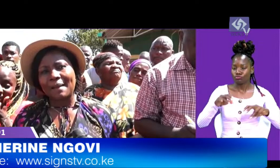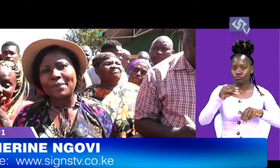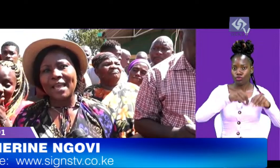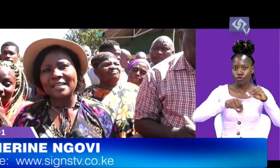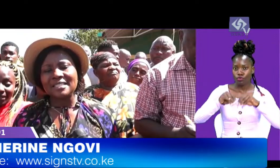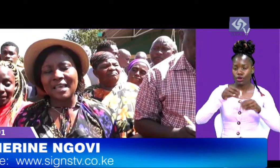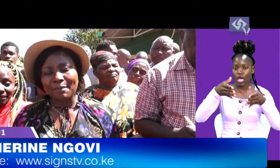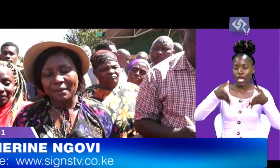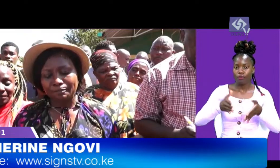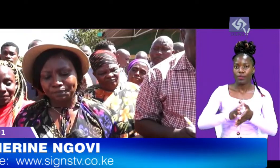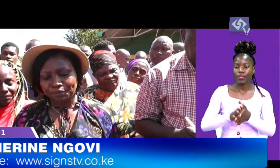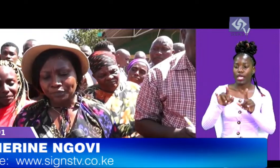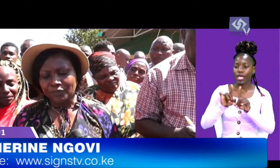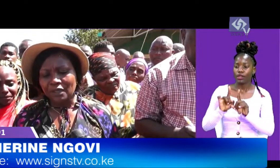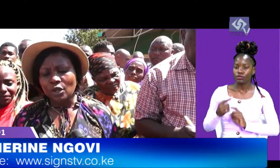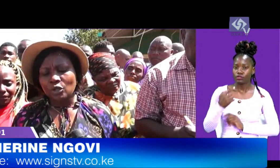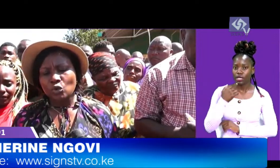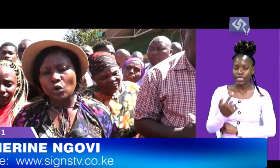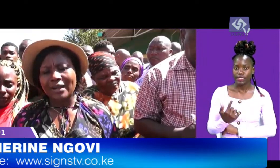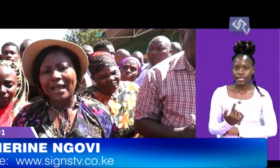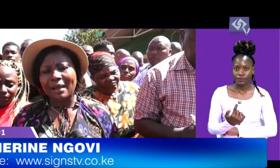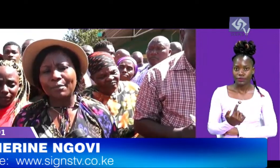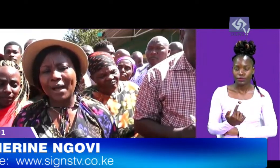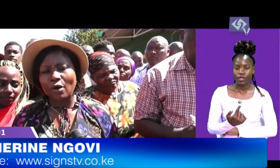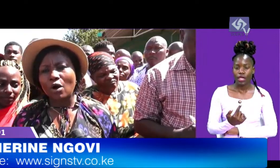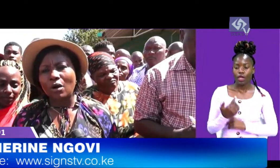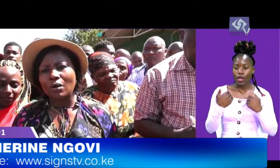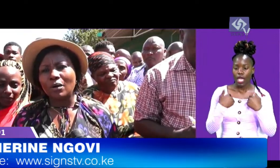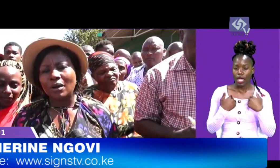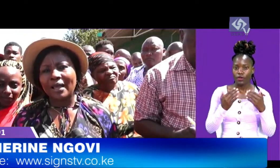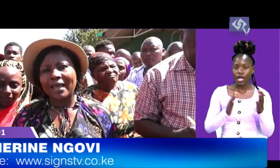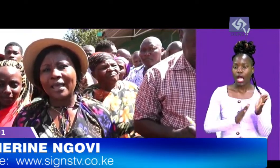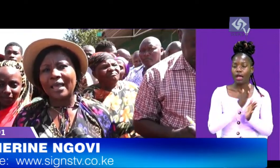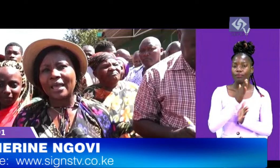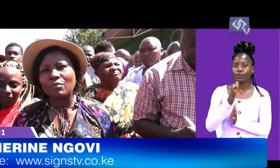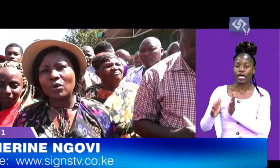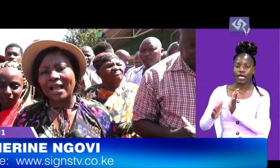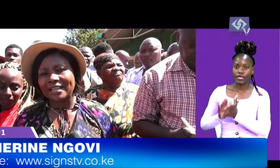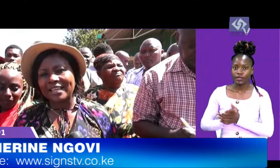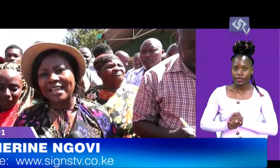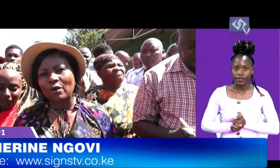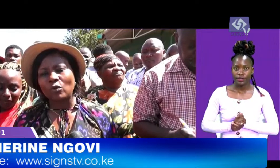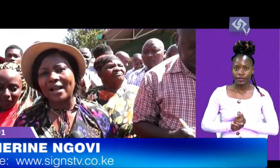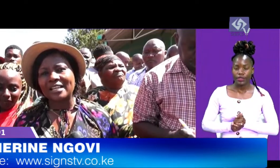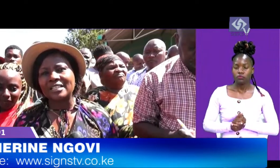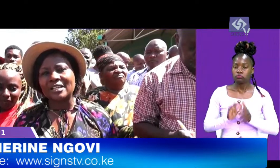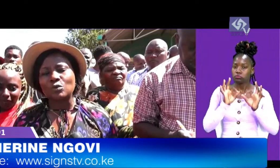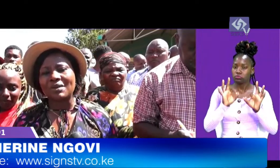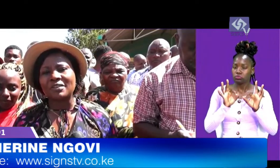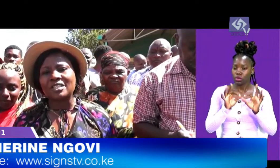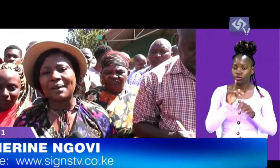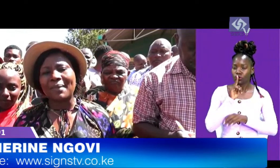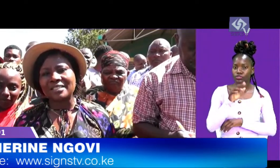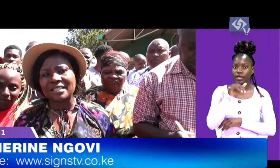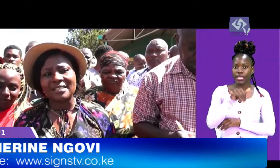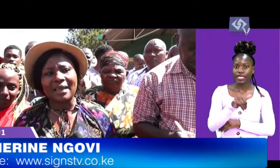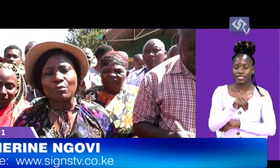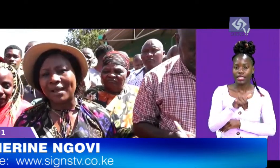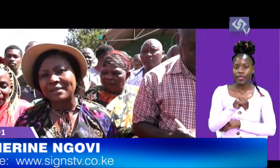pia niseme tuko na mpango mkali ya kuhakikisha tumefikisha maji sehemu